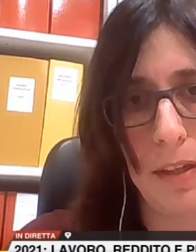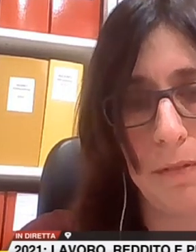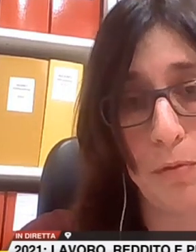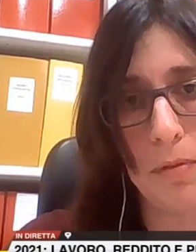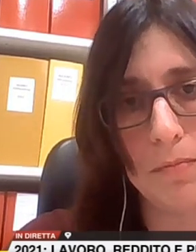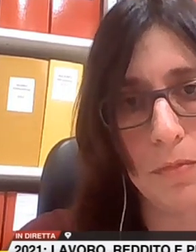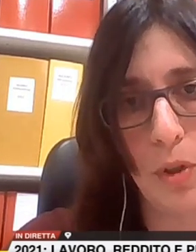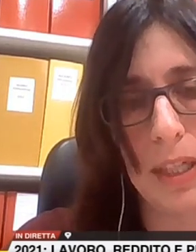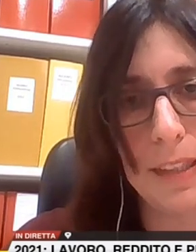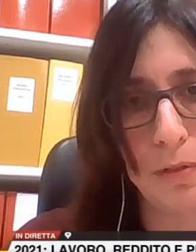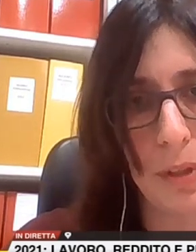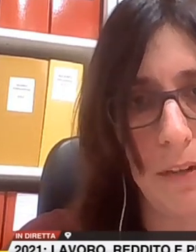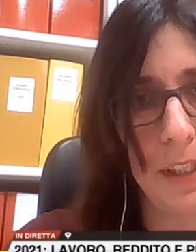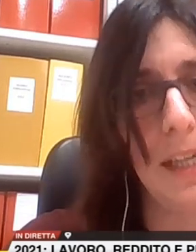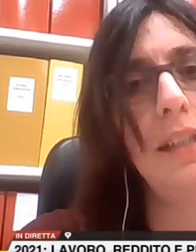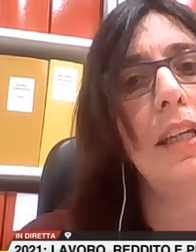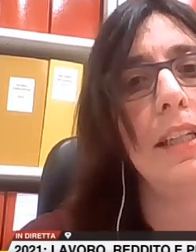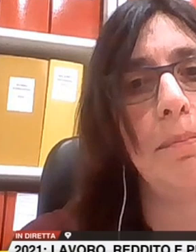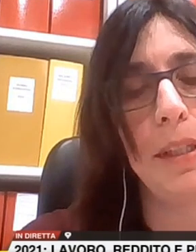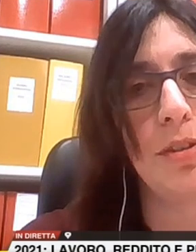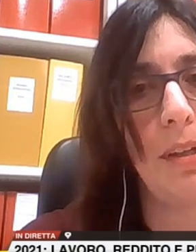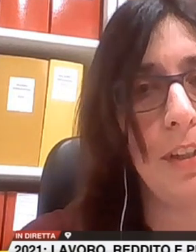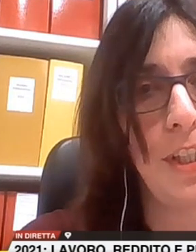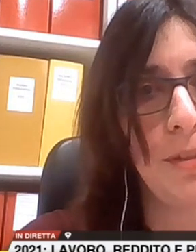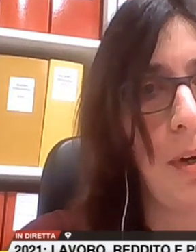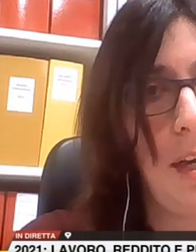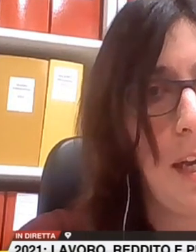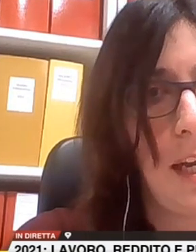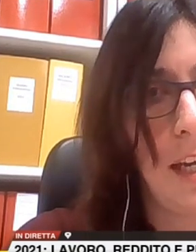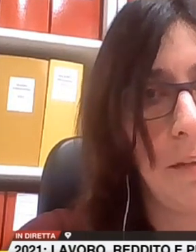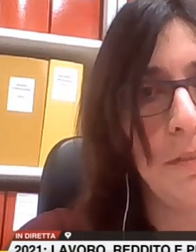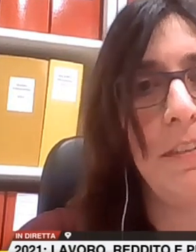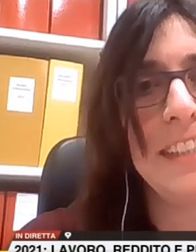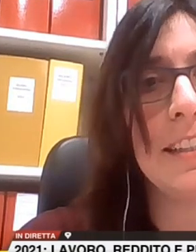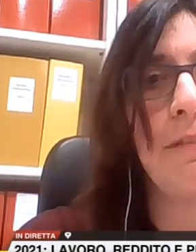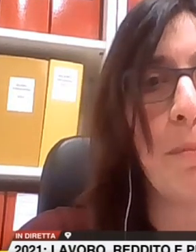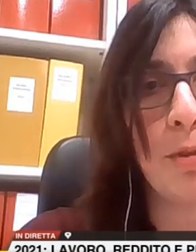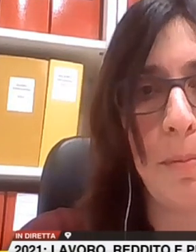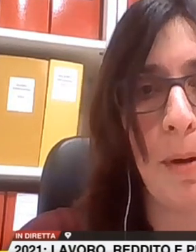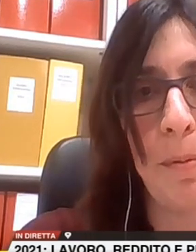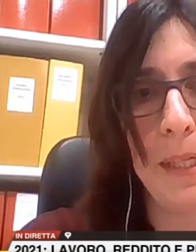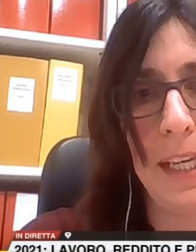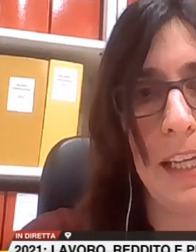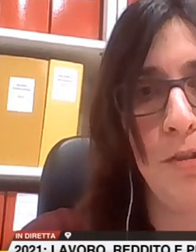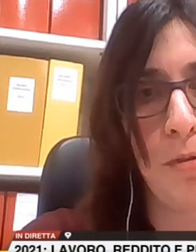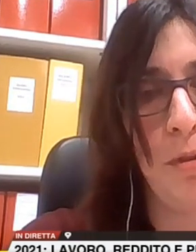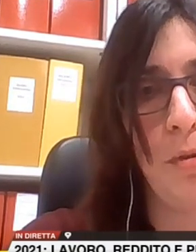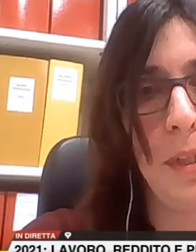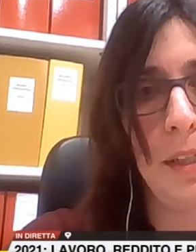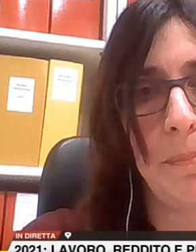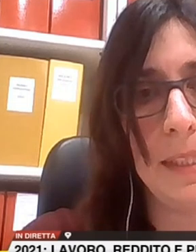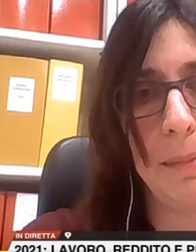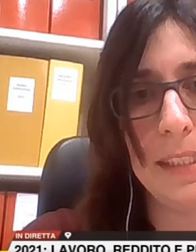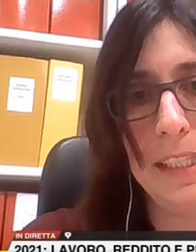questa giornalista fotografica nel periodo del fascismo, diventata famosa proprio perché il giorno in